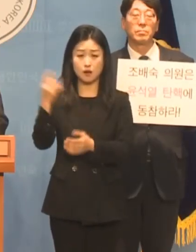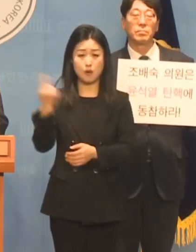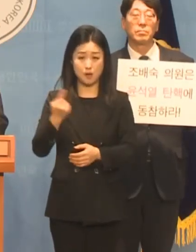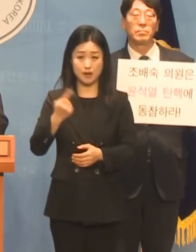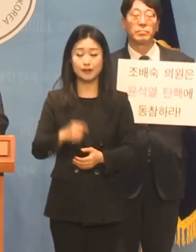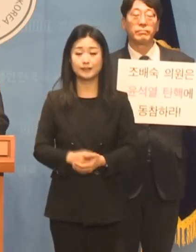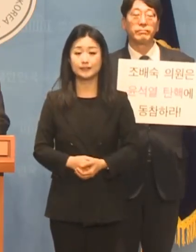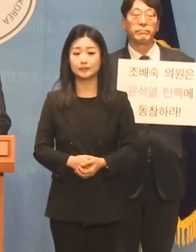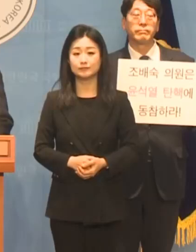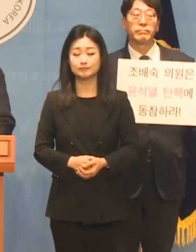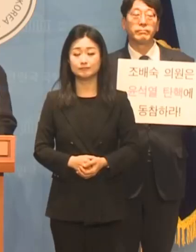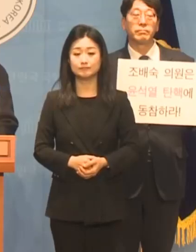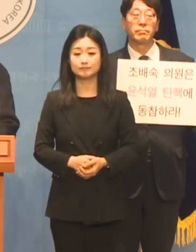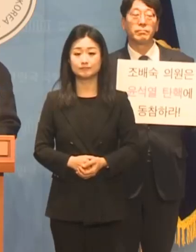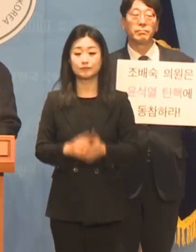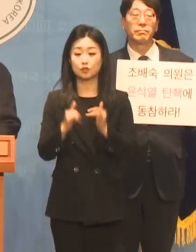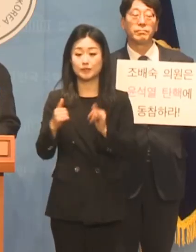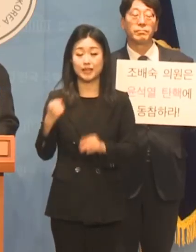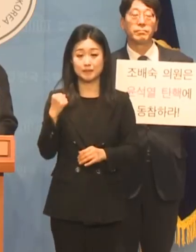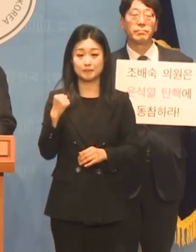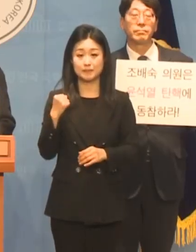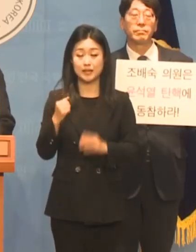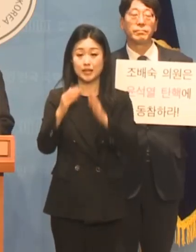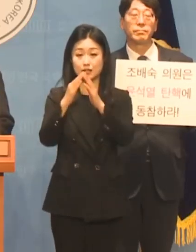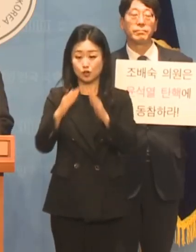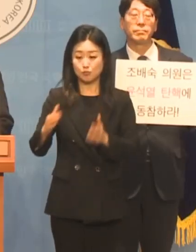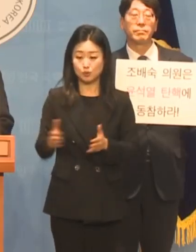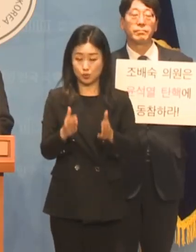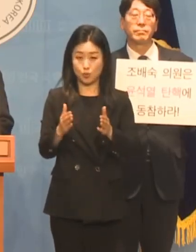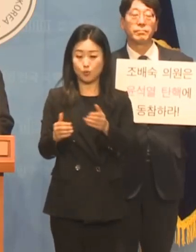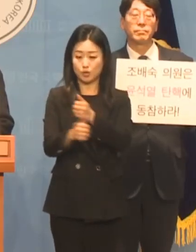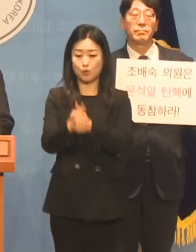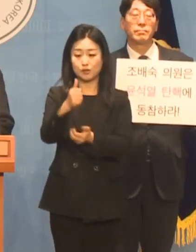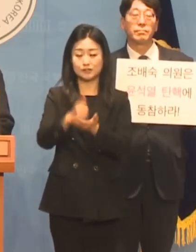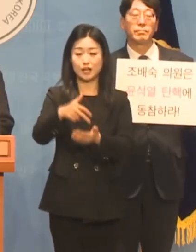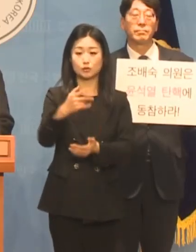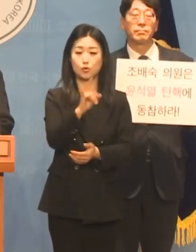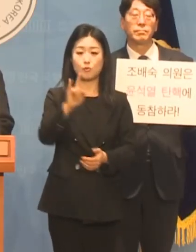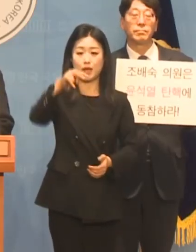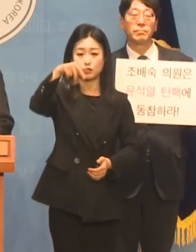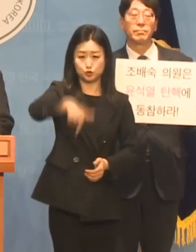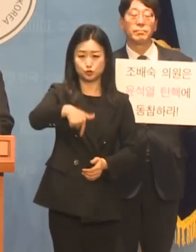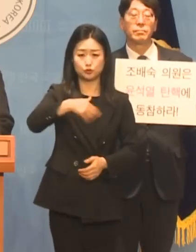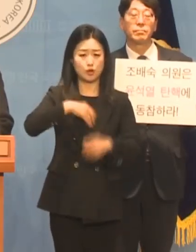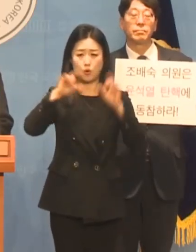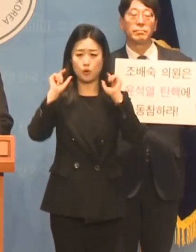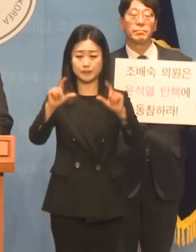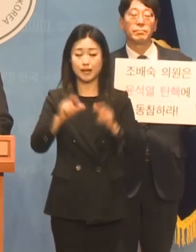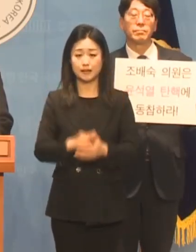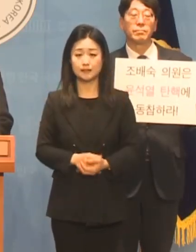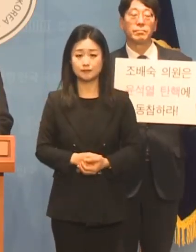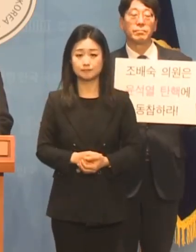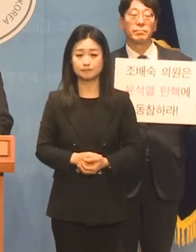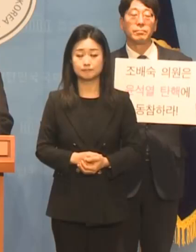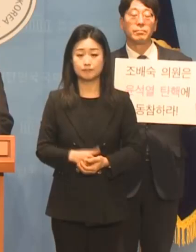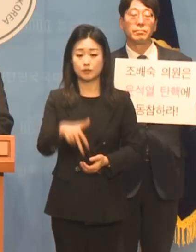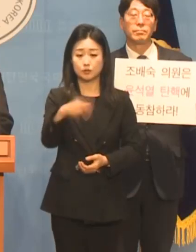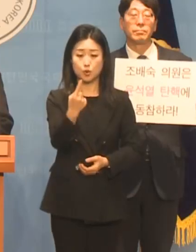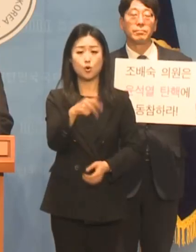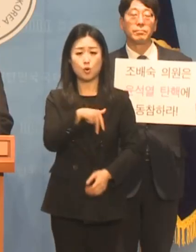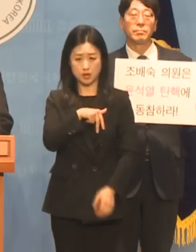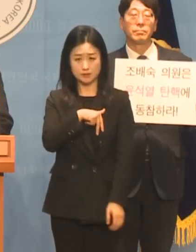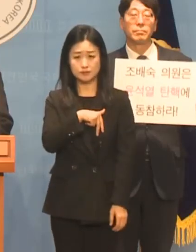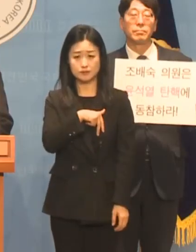뿐이다. 국민의힘 전북도당 위원장인 조배숙 국회의원에게 경고한다. 조배숙